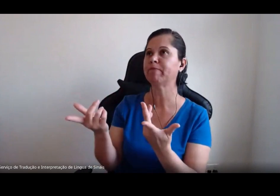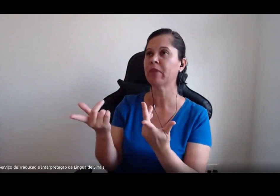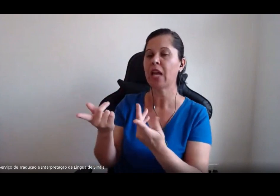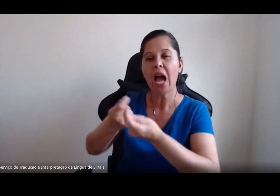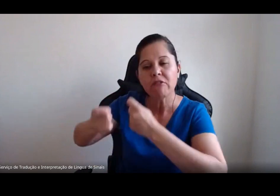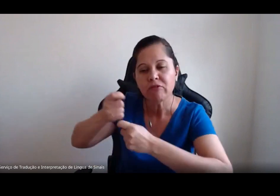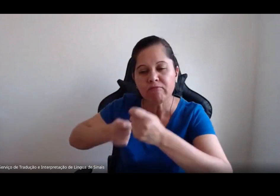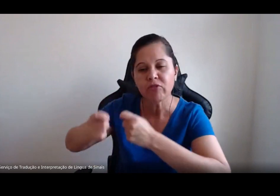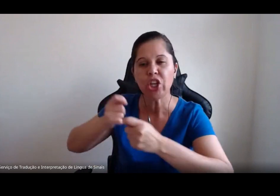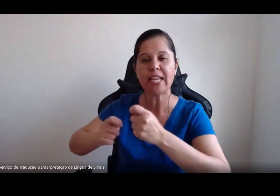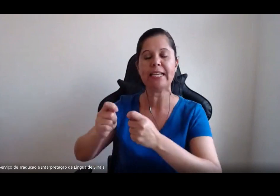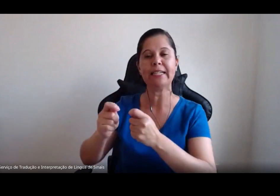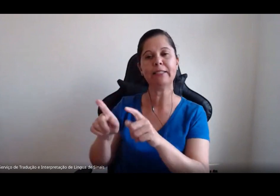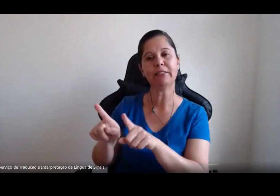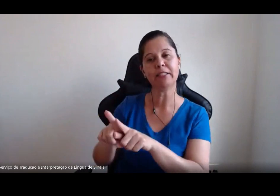como